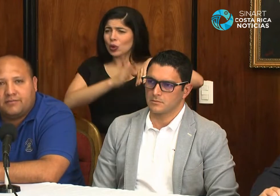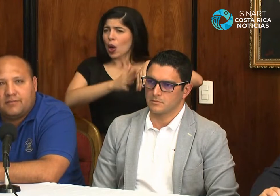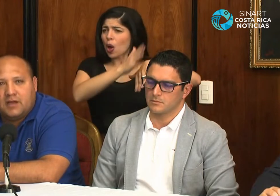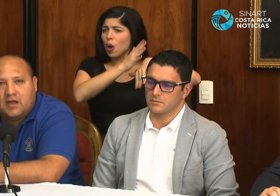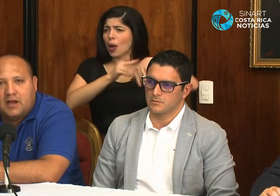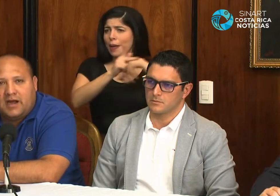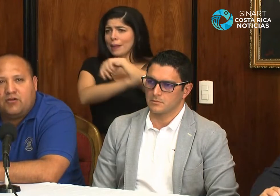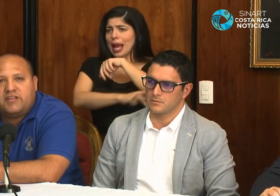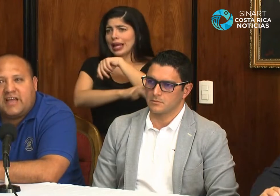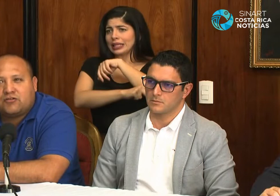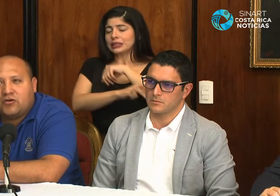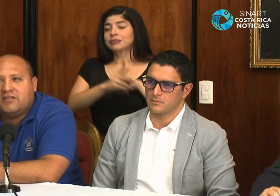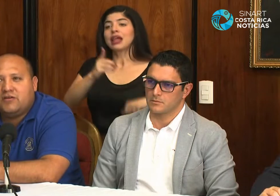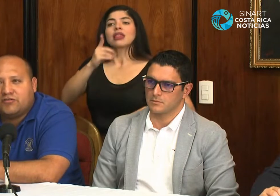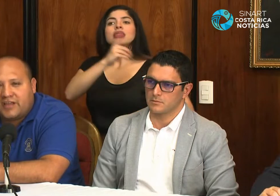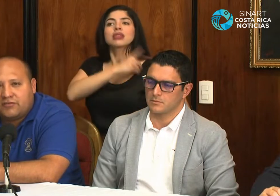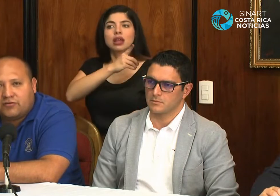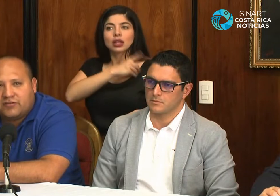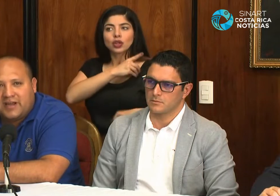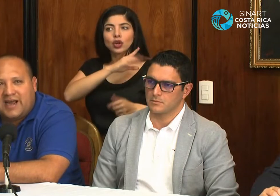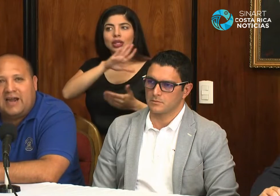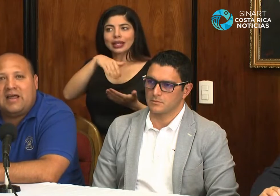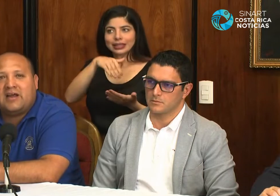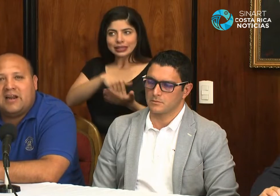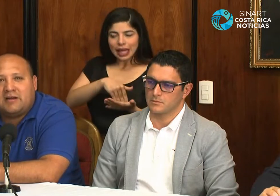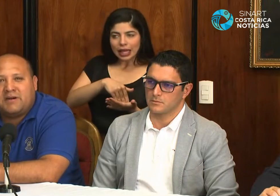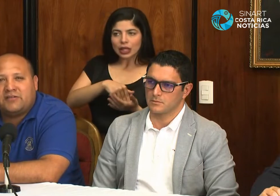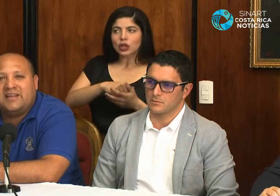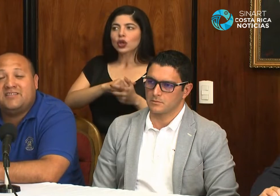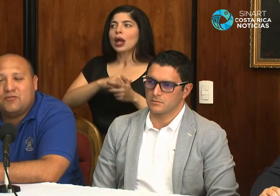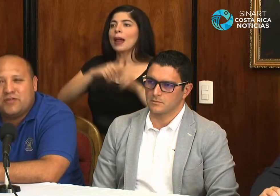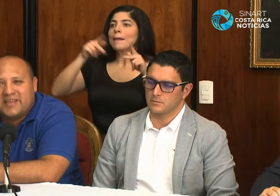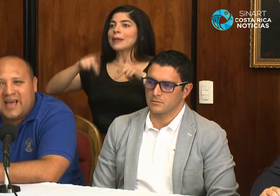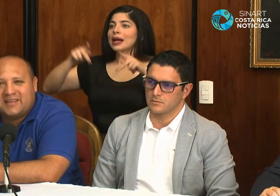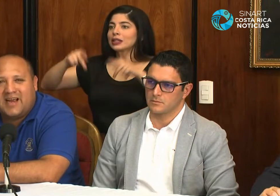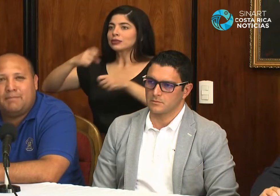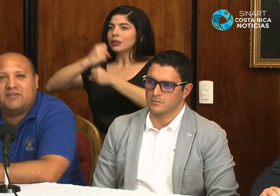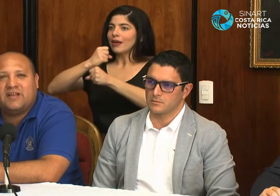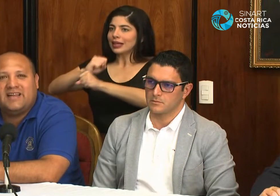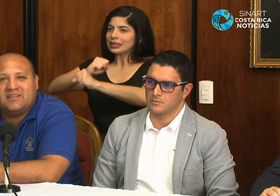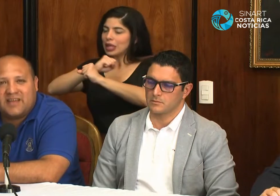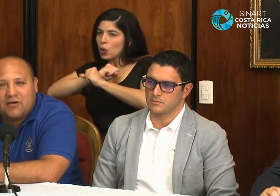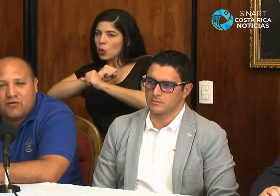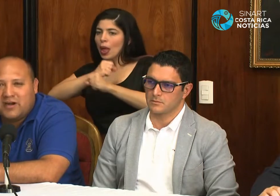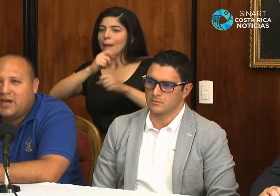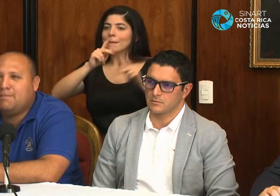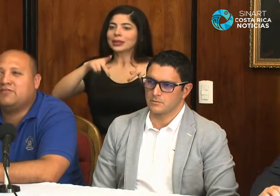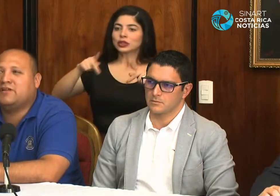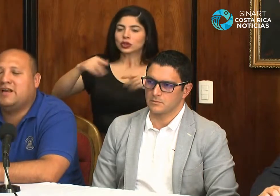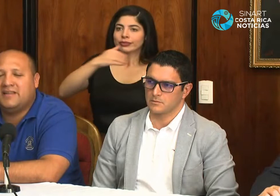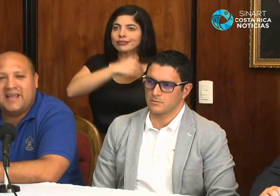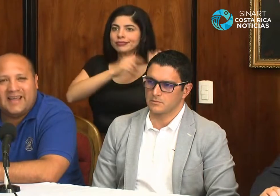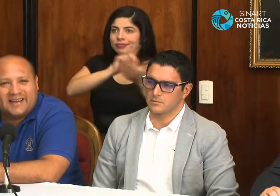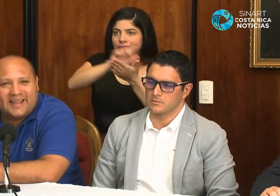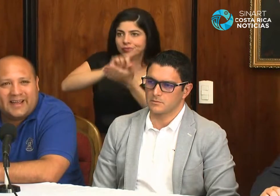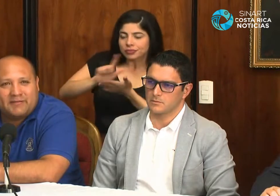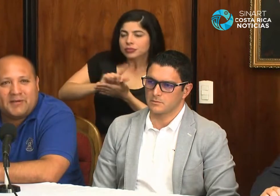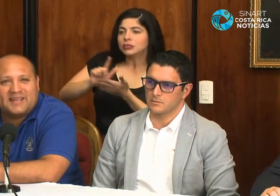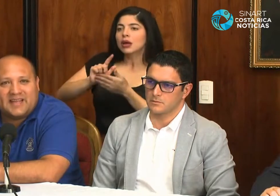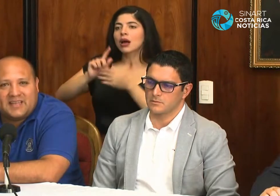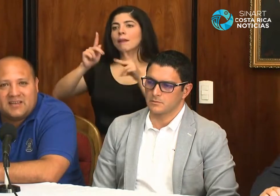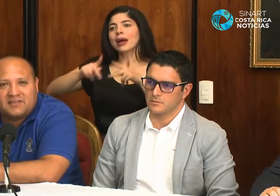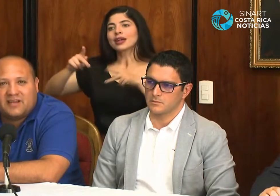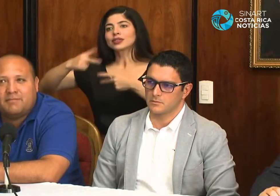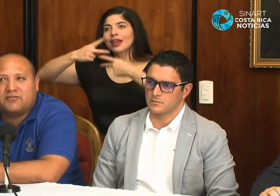país, a los directores de los centros, al personal de seguridad, al personal de aseo, el personal